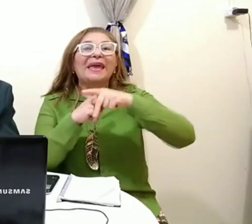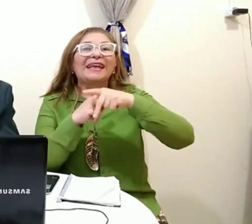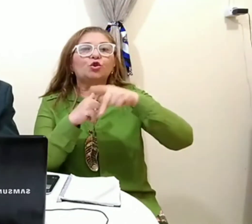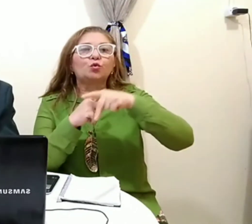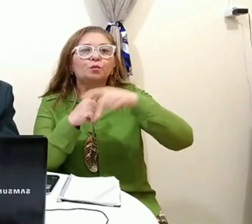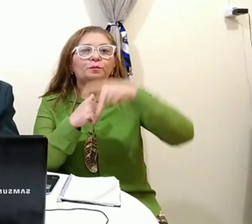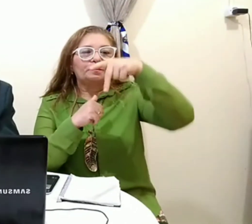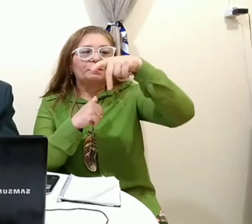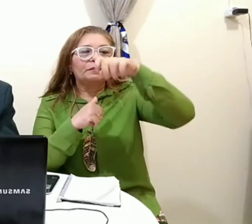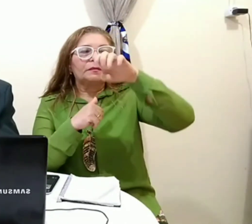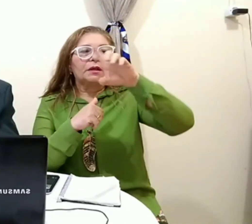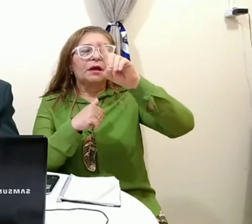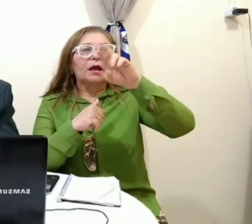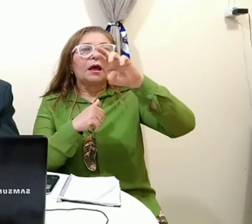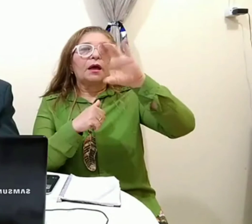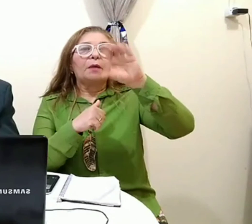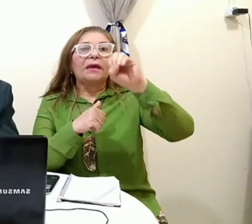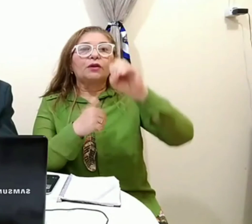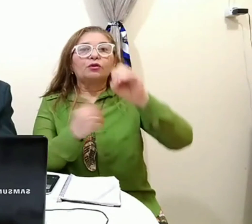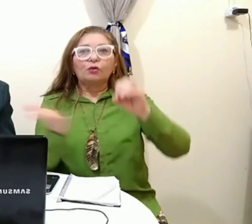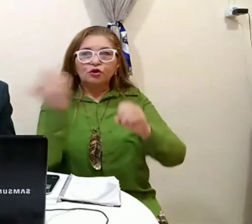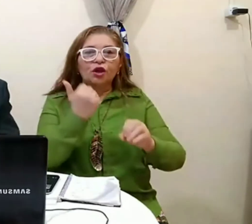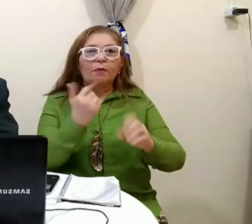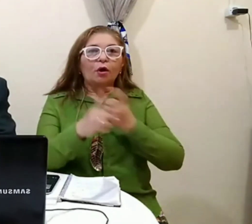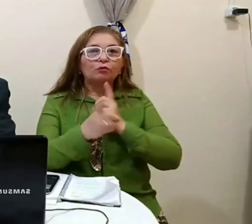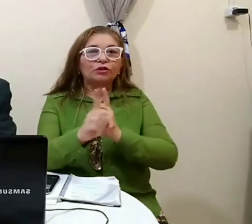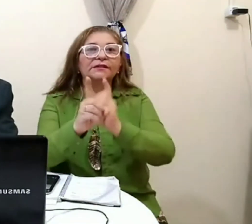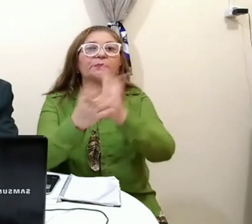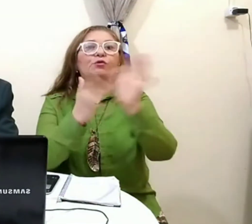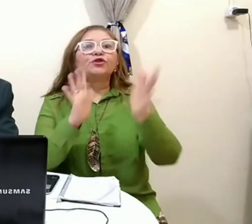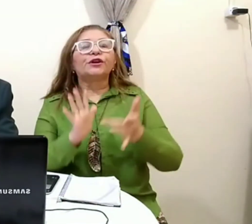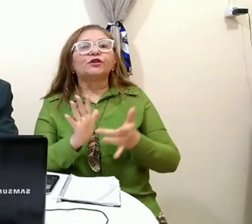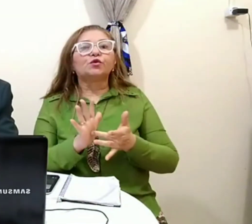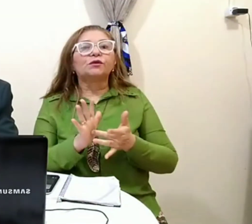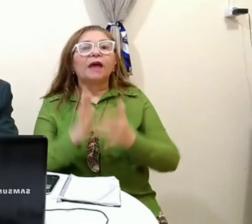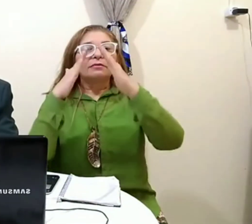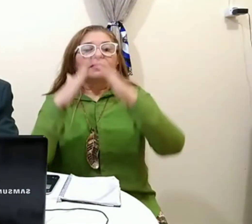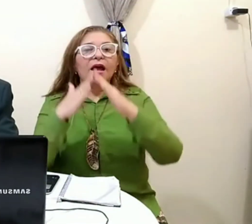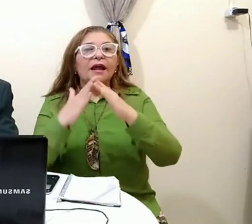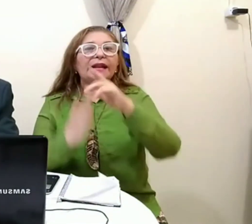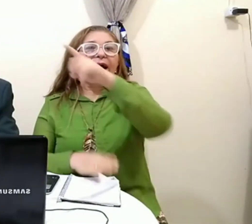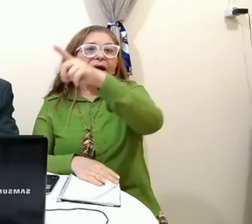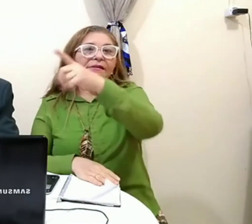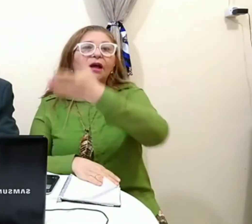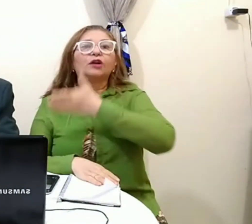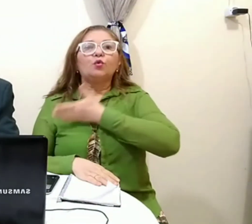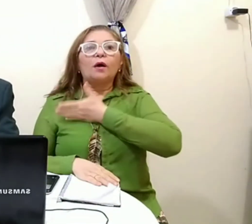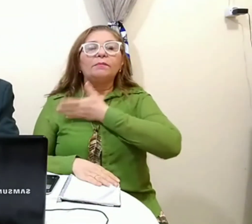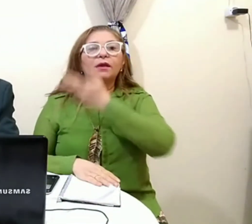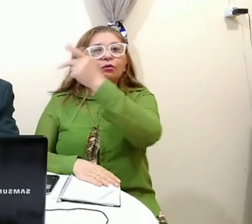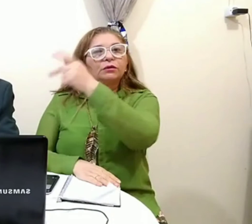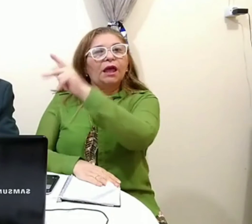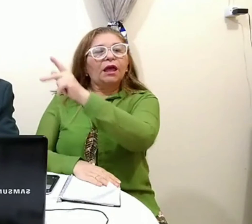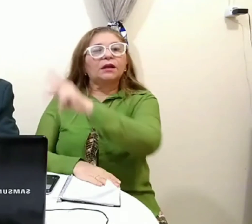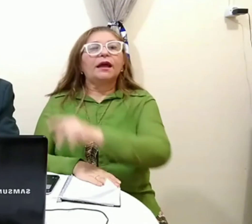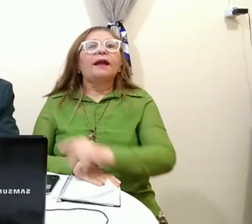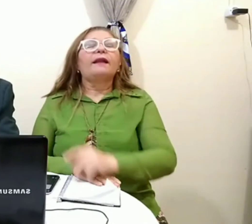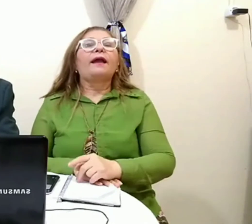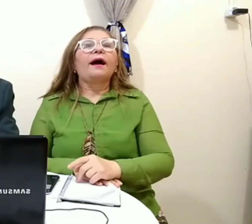tem por sobrenome Pedro. Este está hospedado com Simão o curtidor, e a residência de Simão o